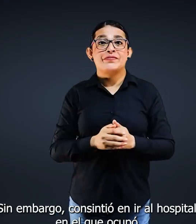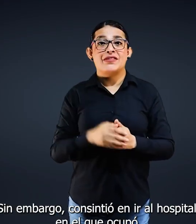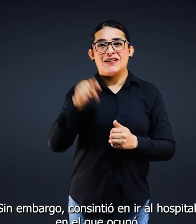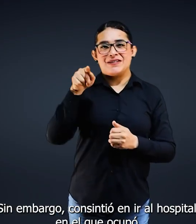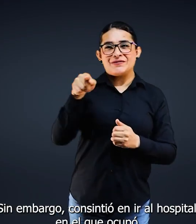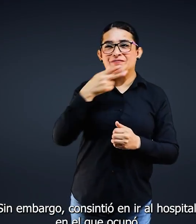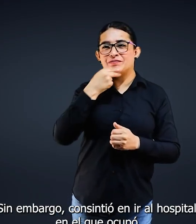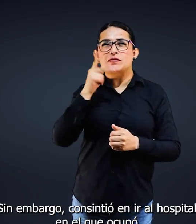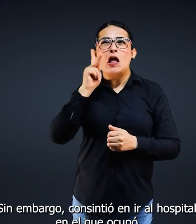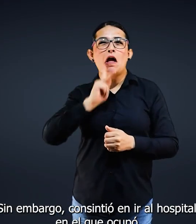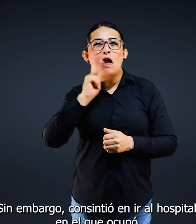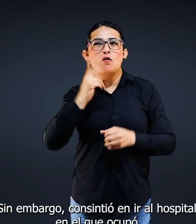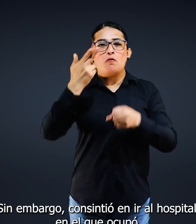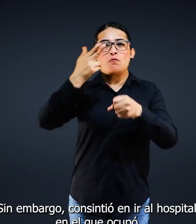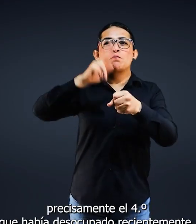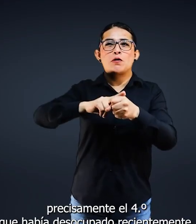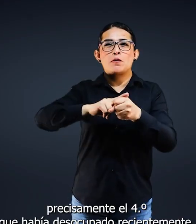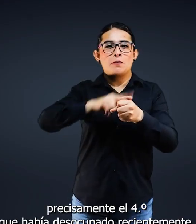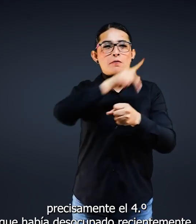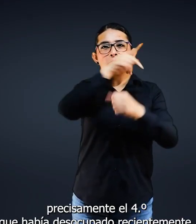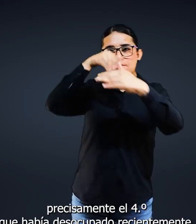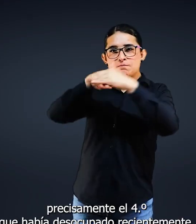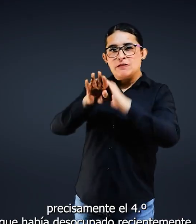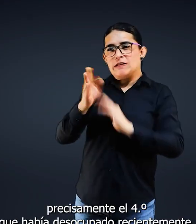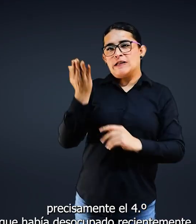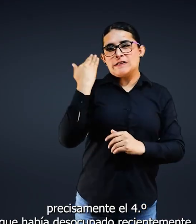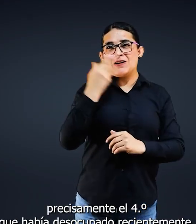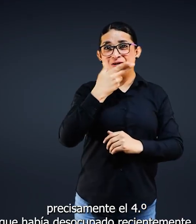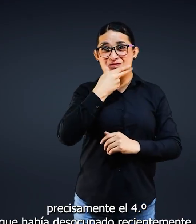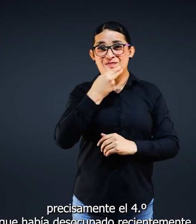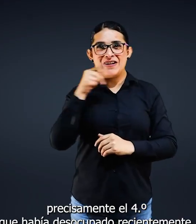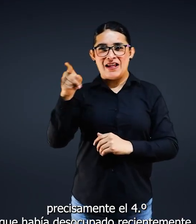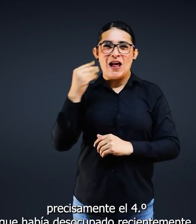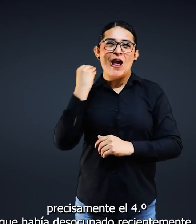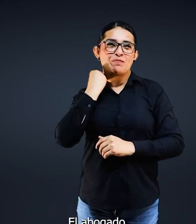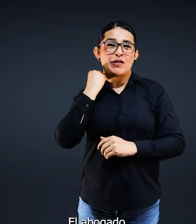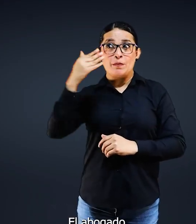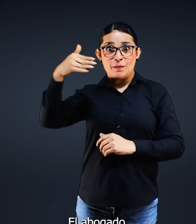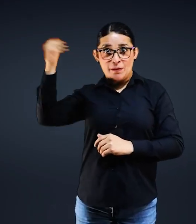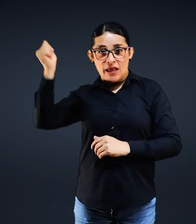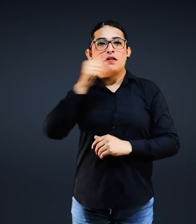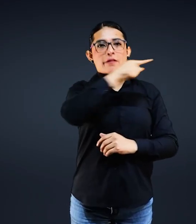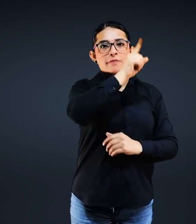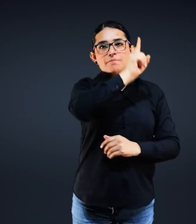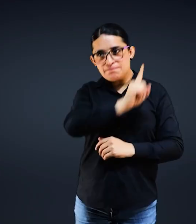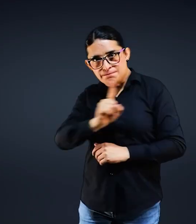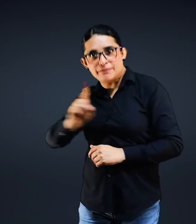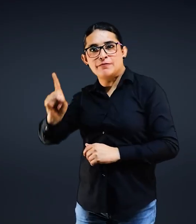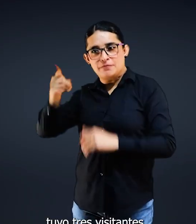consintió en ir al hospital en el que ocupó precisamente el cuarto que había desocupado recientemente el abogado. Tuvo